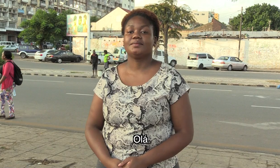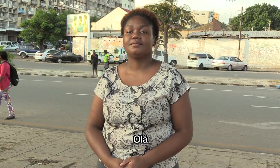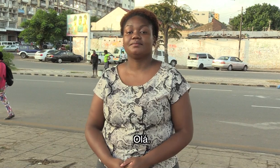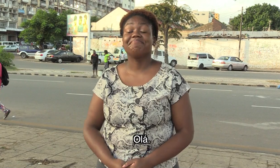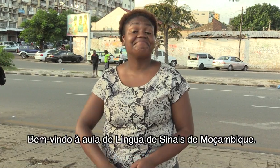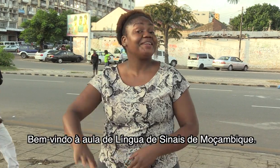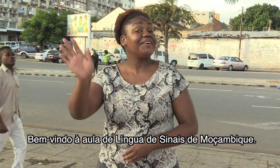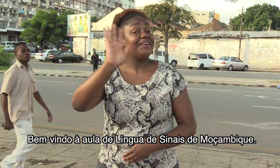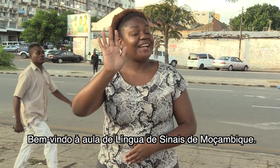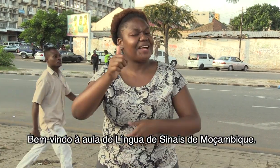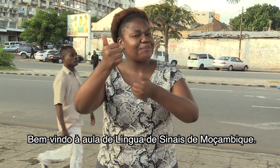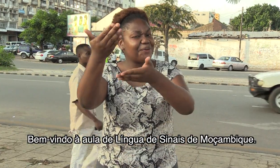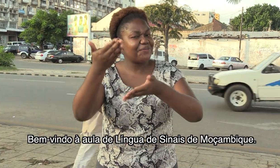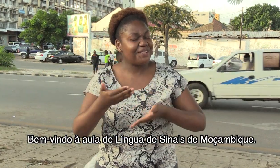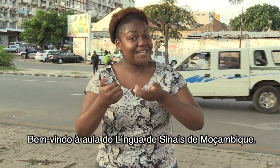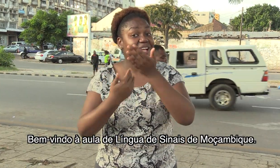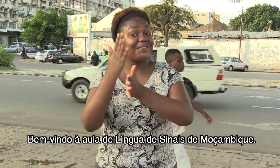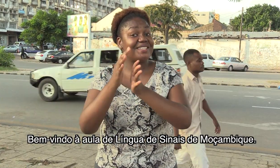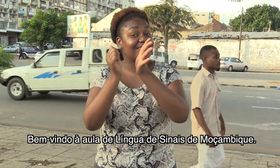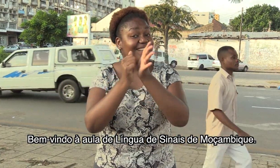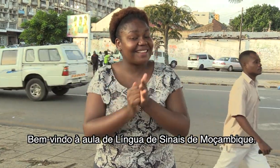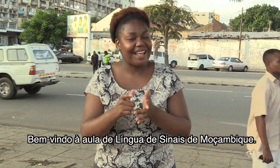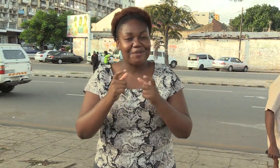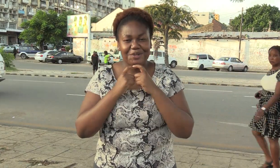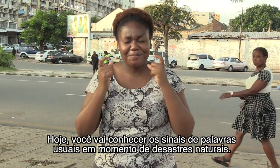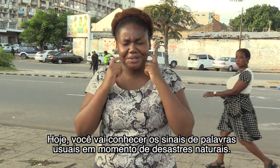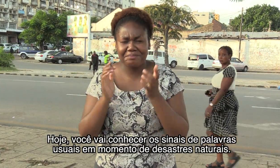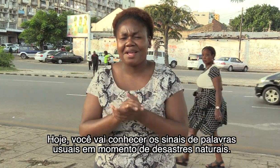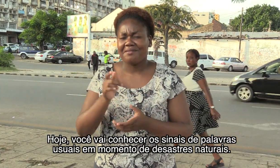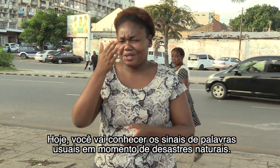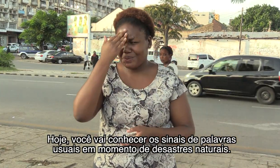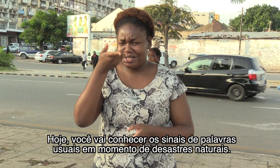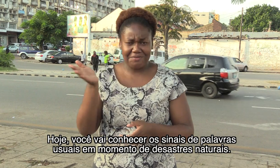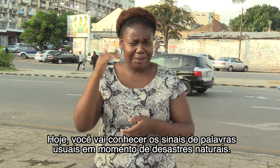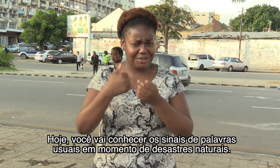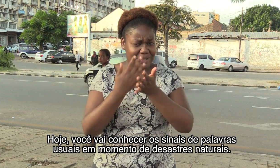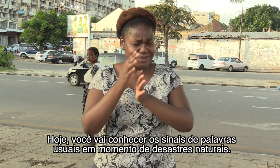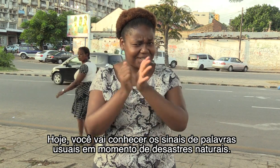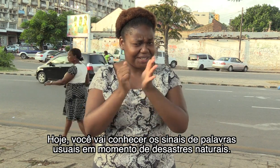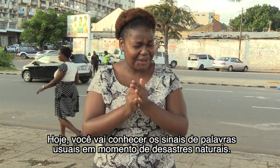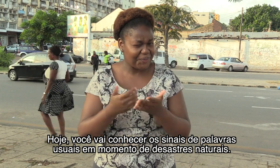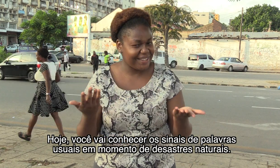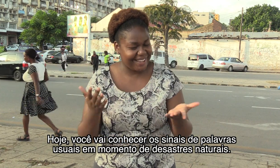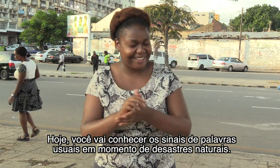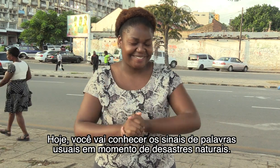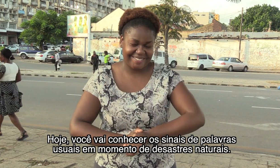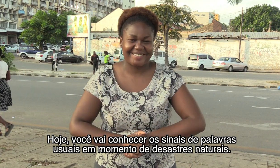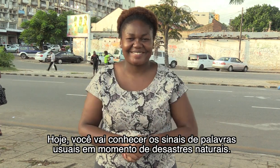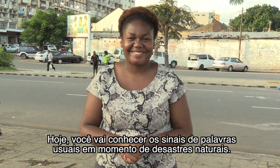Olá, bem-vindo à aula de Língua de Sinais de Moçambique. Hoje você vai conhecer os sinais de palavras usuais depois